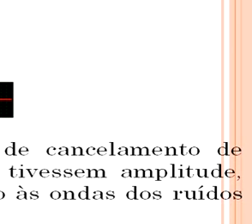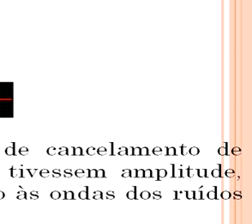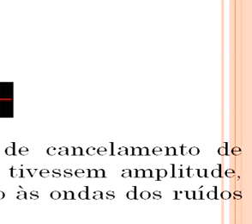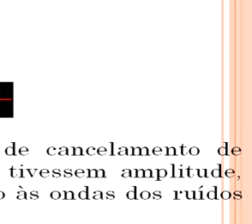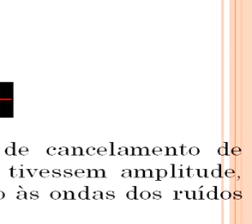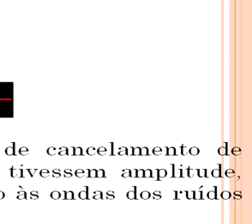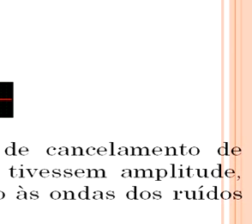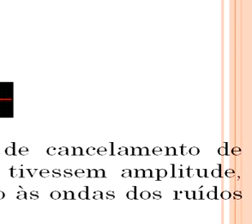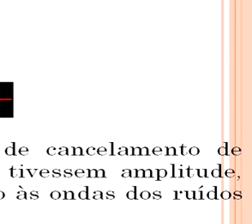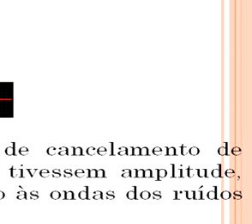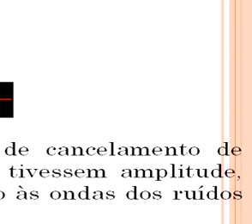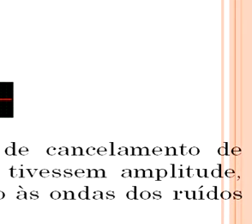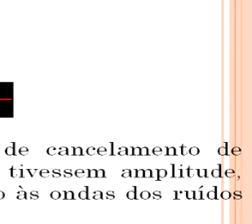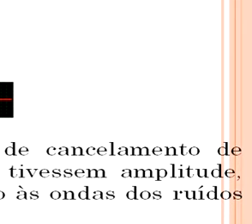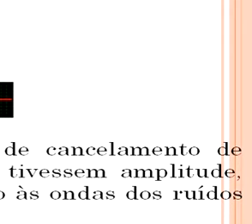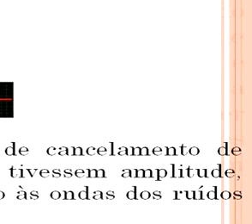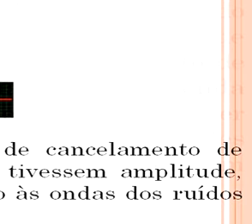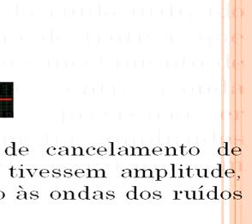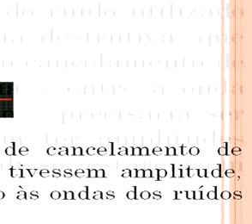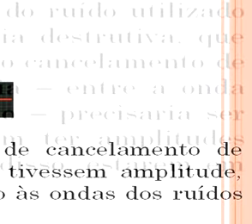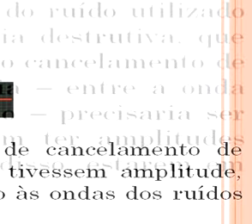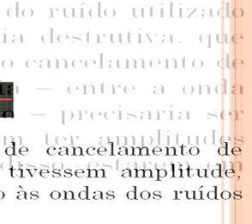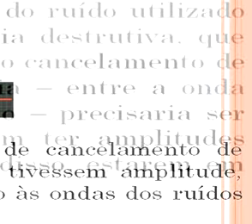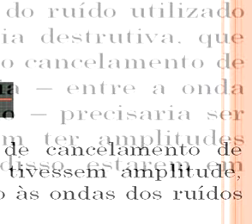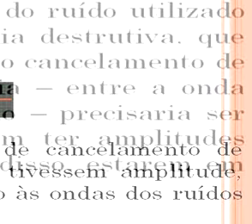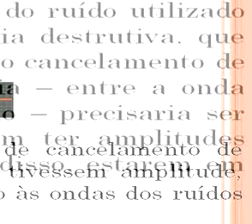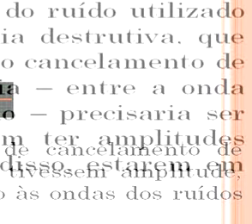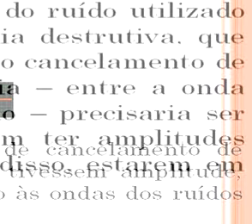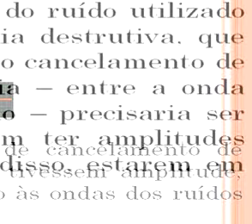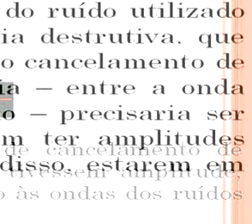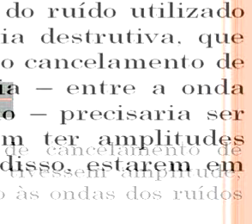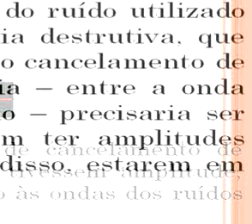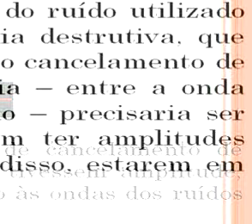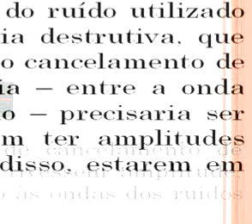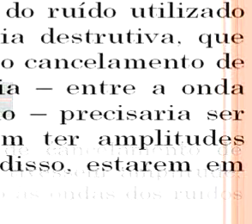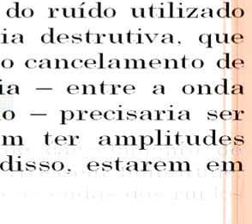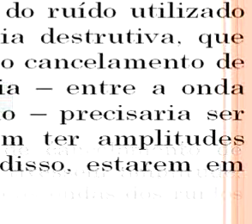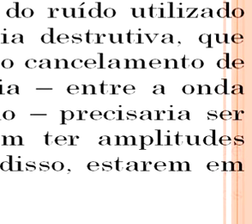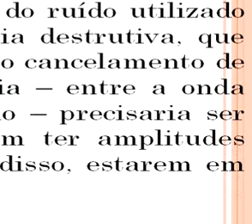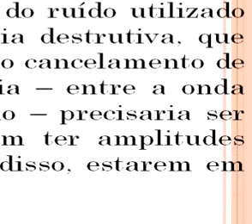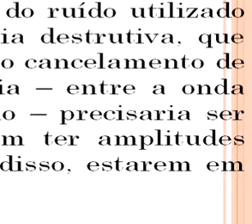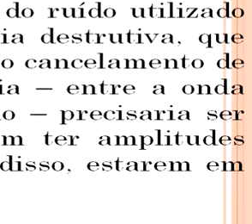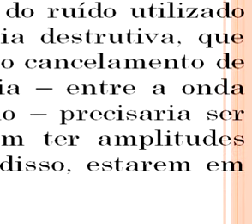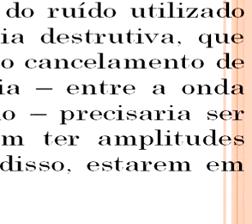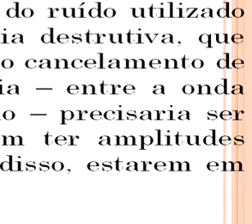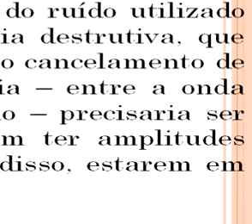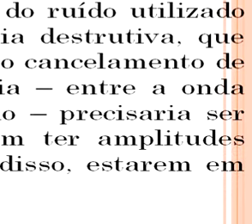Ou seja, o item correto é o item B de bola.